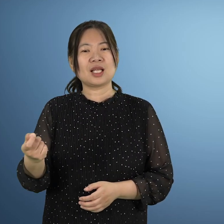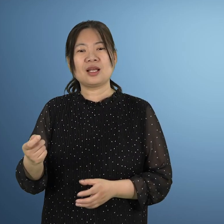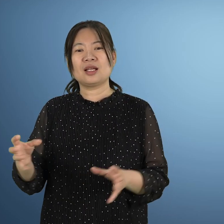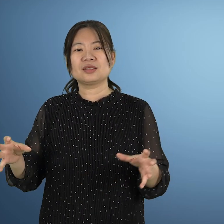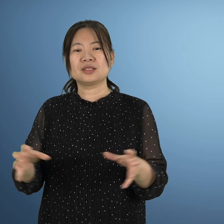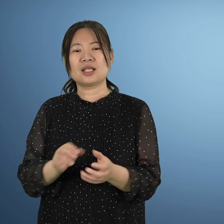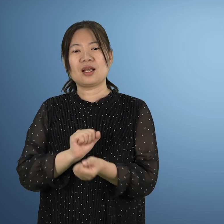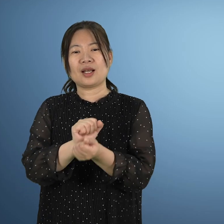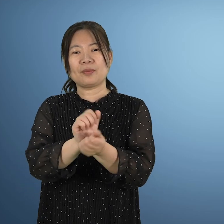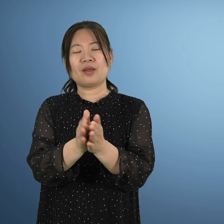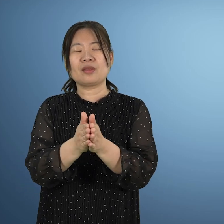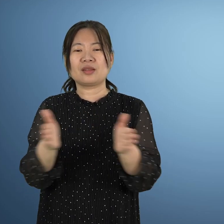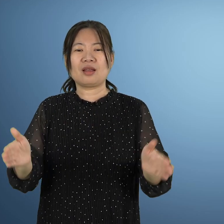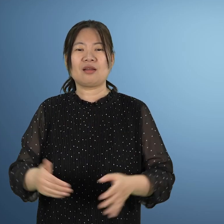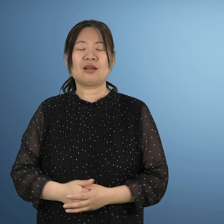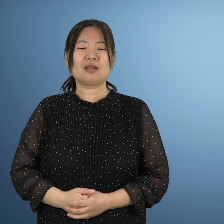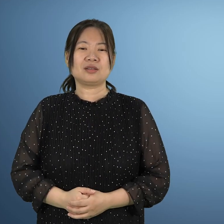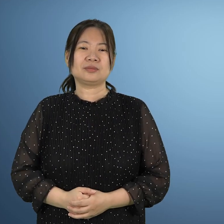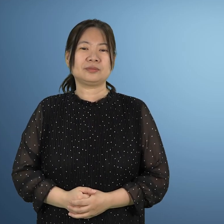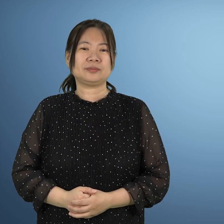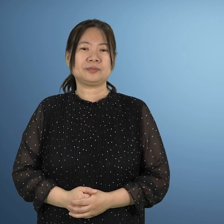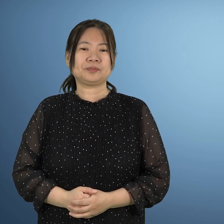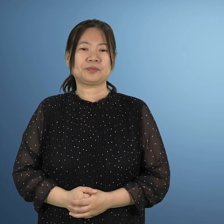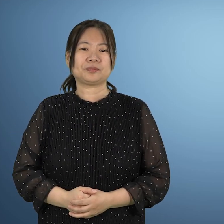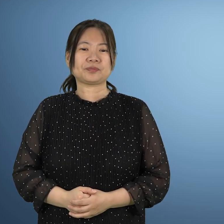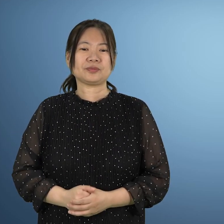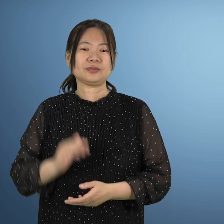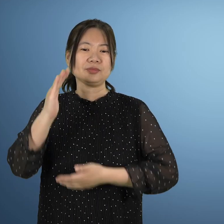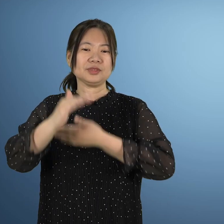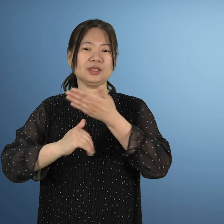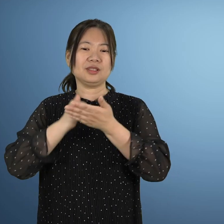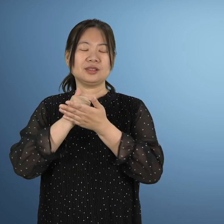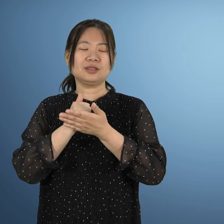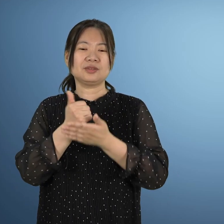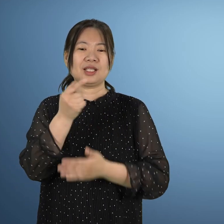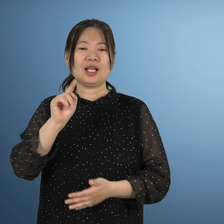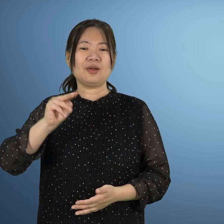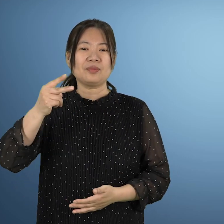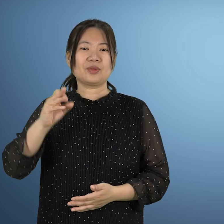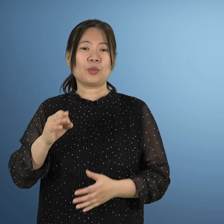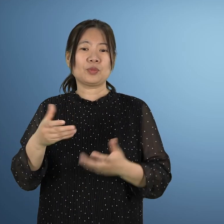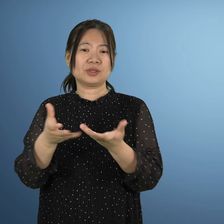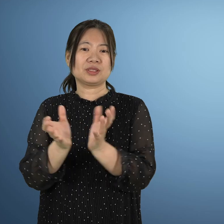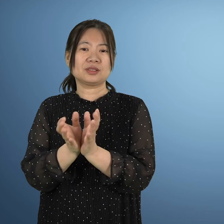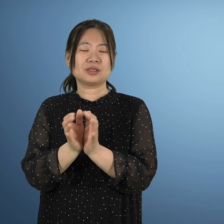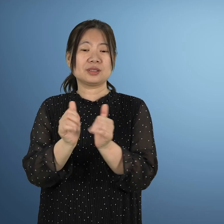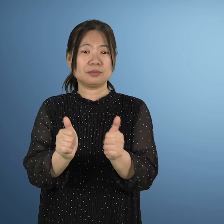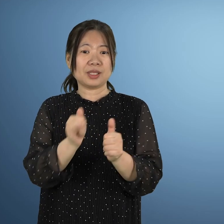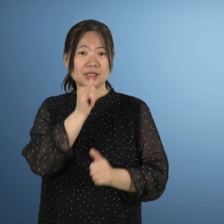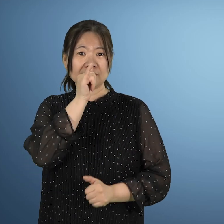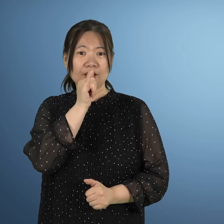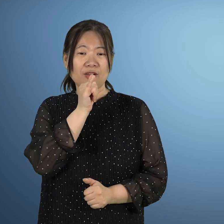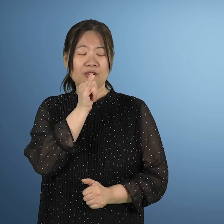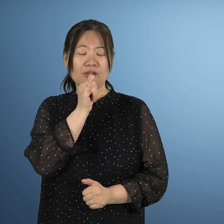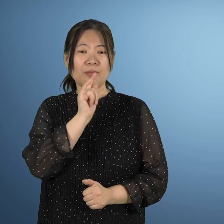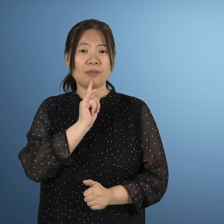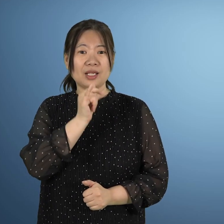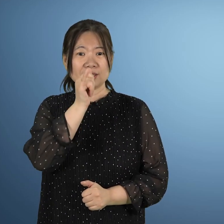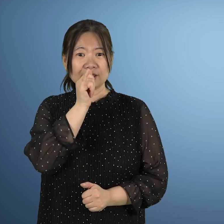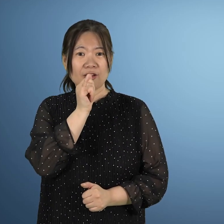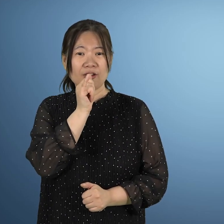집단 감염이 되기 시작했습니다. 그러면 하나님이 합동측 심판한 겁니까? 그 얘기 할 수